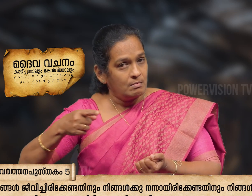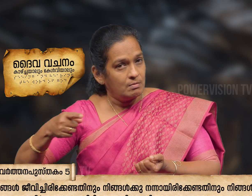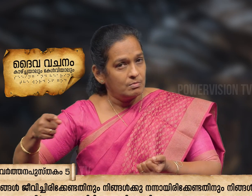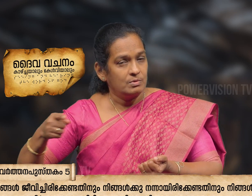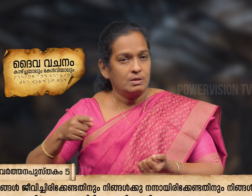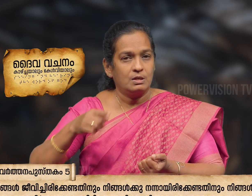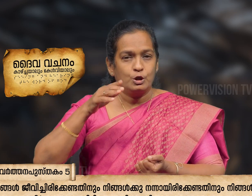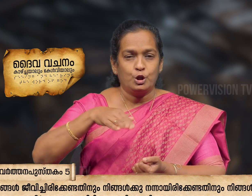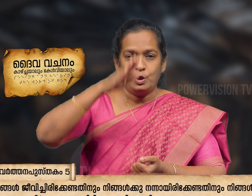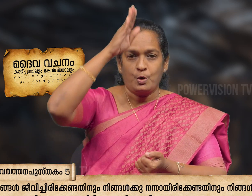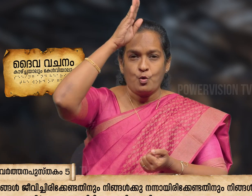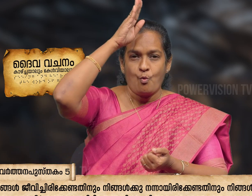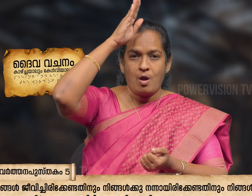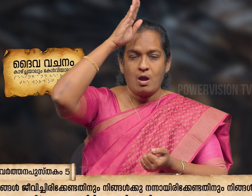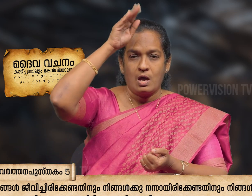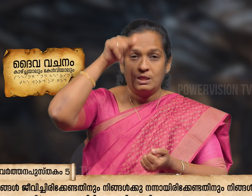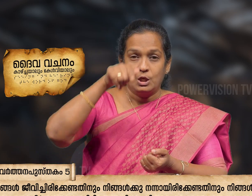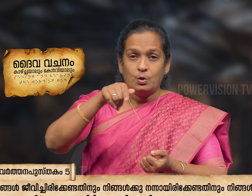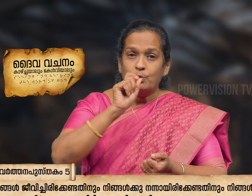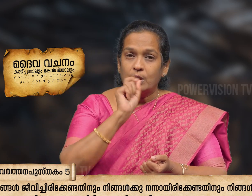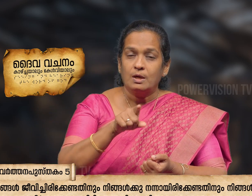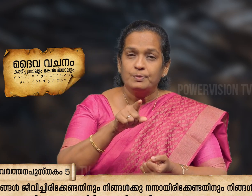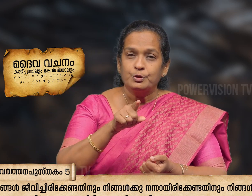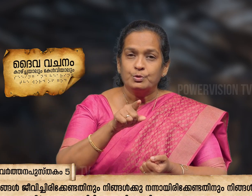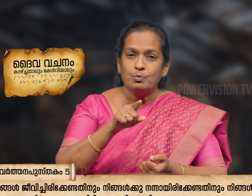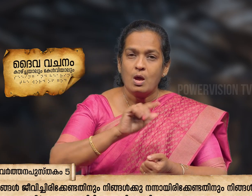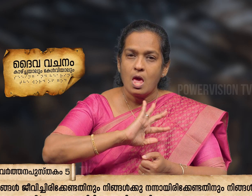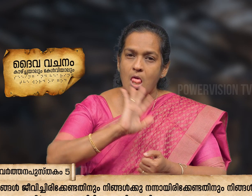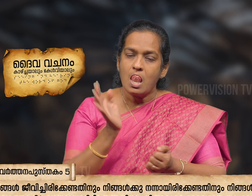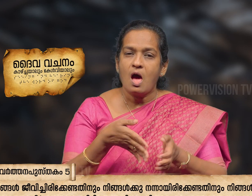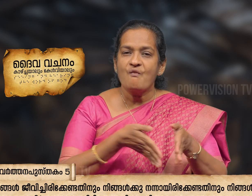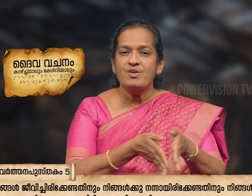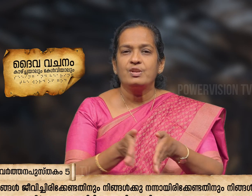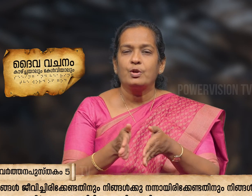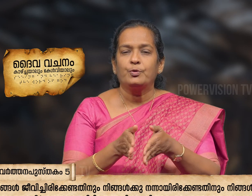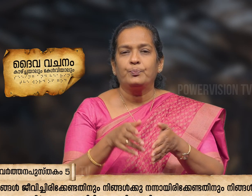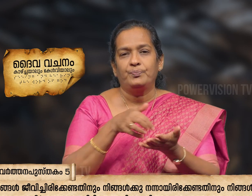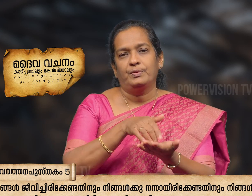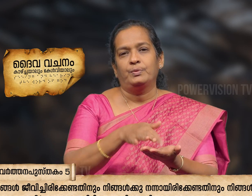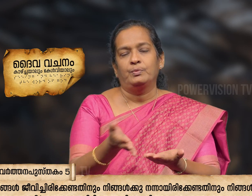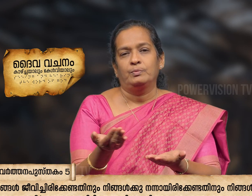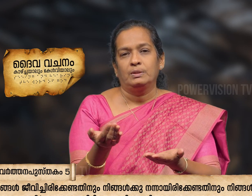ദീർഘായുസ്സോടിരിക്കേണ്ടതിനും നിങ്ങളുടെ ദൈവമായ യഹോവ നിങ്ങളോട് കൽപ്പിച്ചിട്ടുള്ള എല്ലാ വഴിയിലും നടന്നുകൊള്ളുവീൻ.